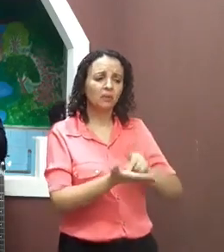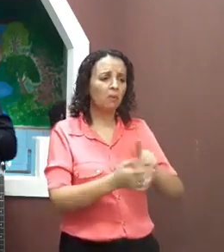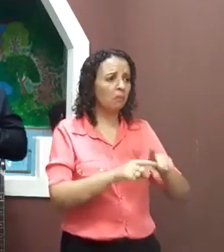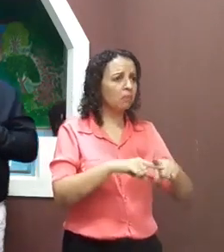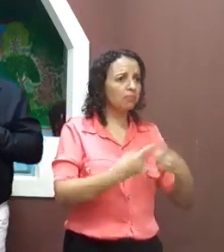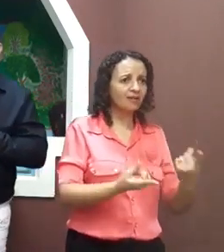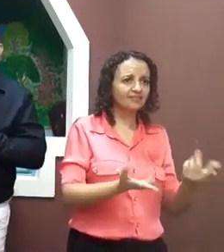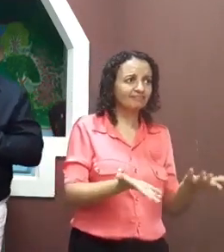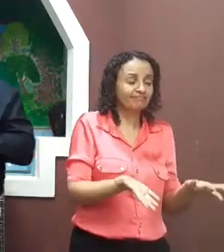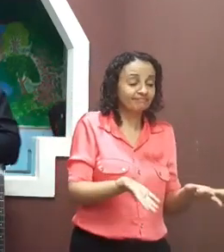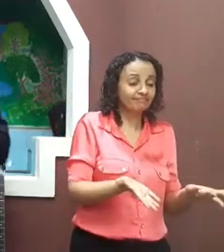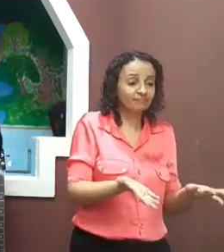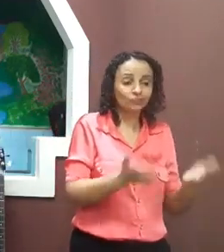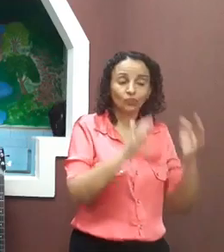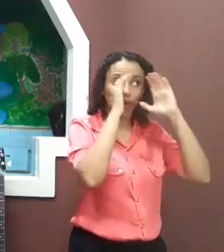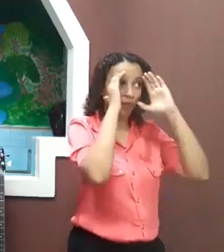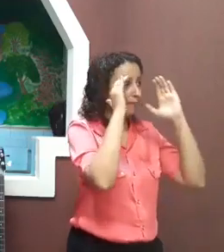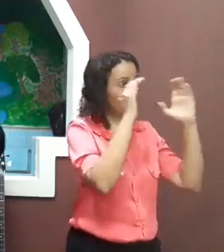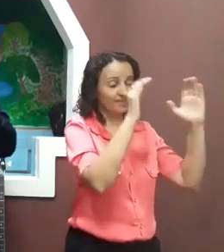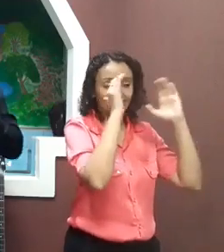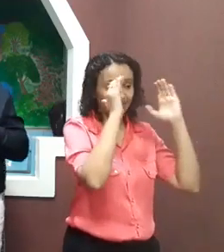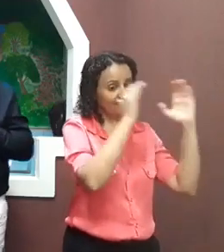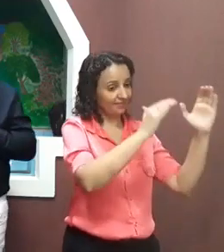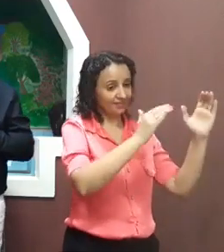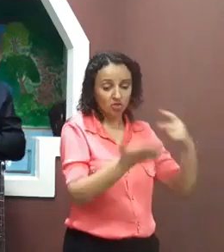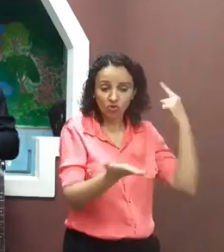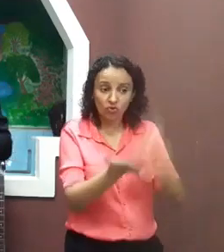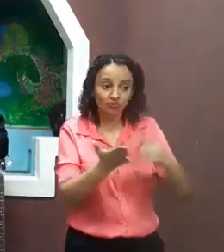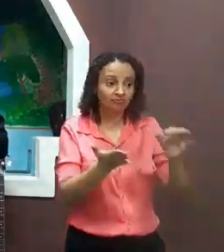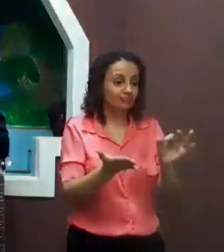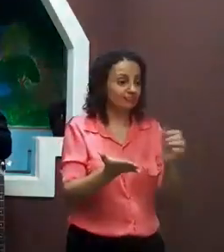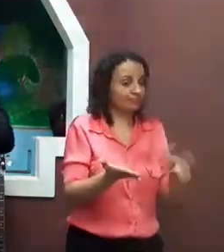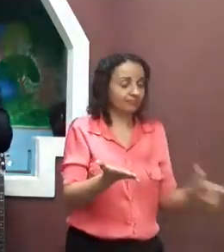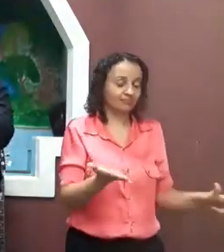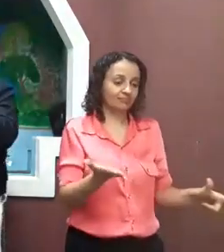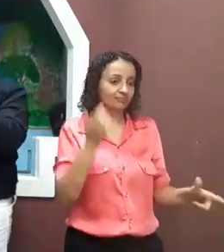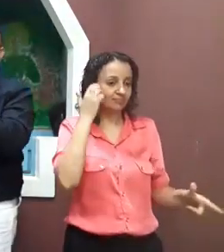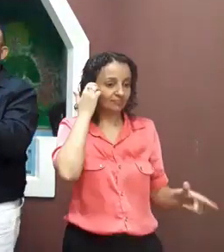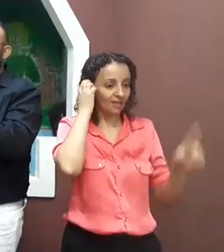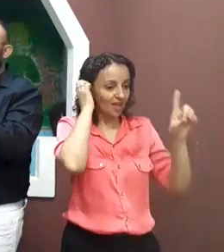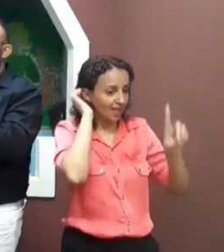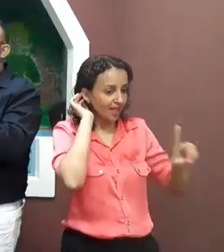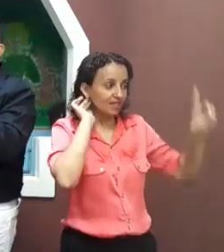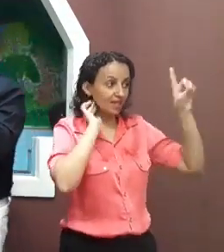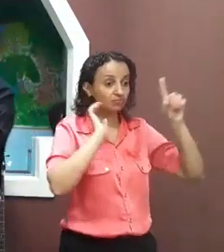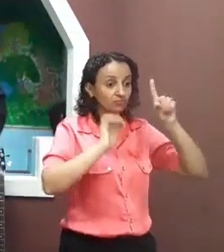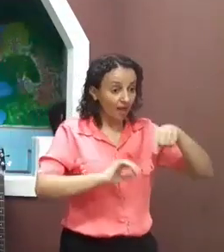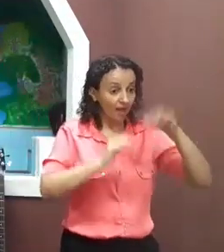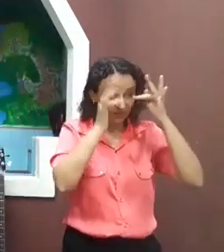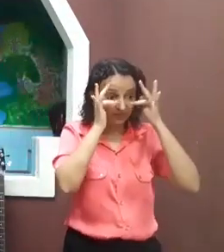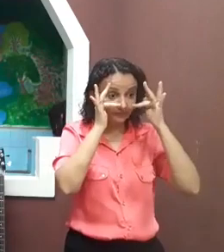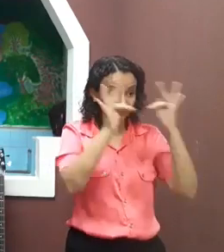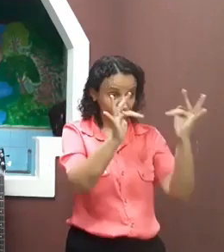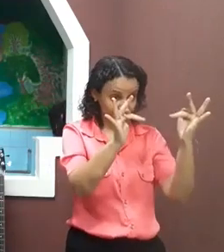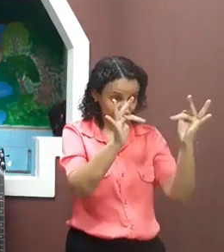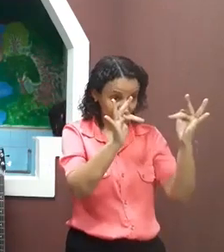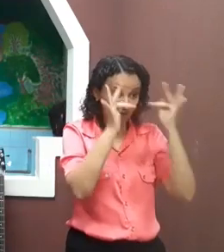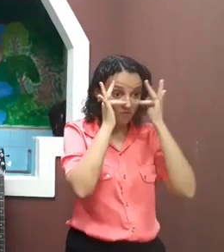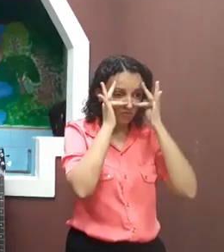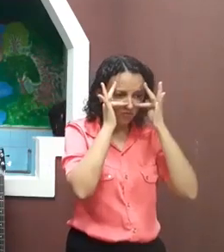uma coisa para você. Não estou falando que Deus faz barganha, mas Deus é fiel. Nós cantamos o cântico. Deus é